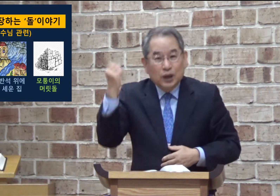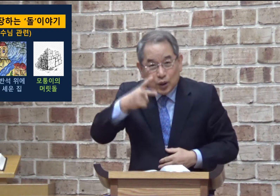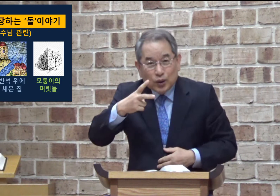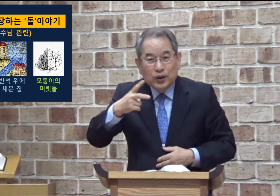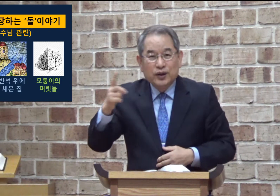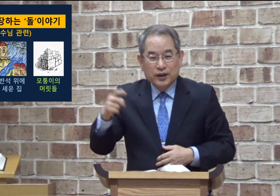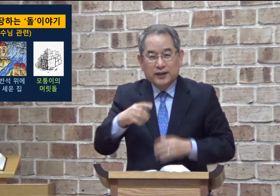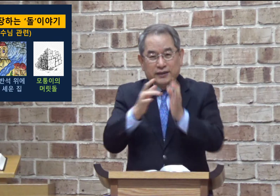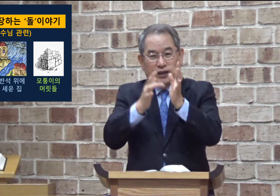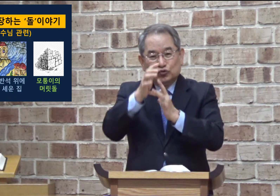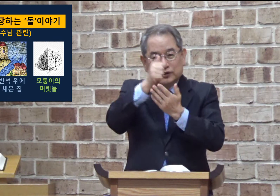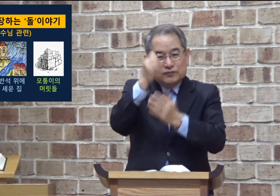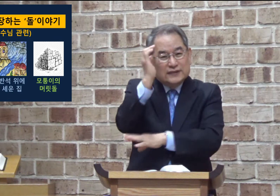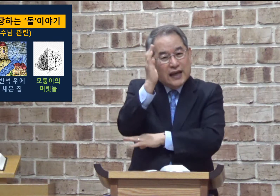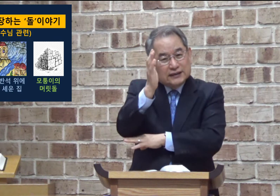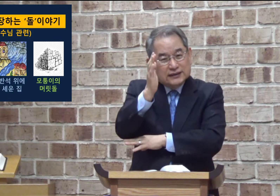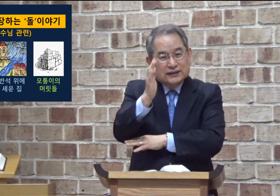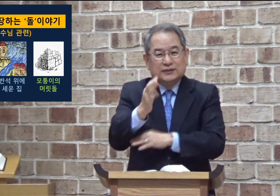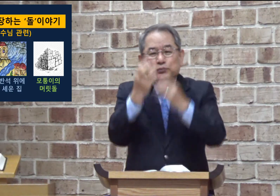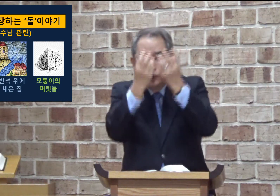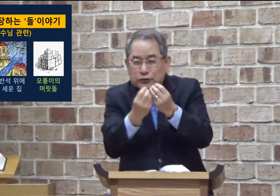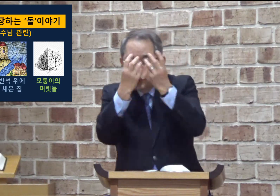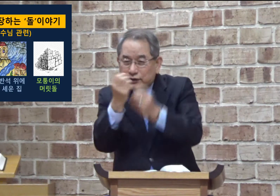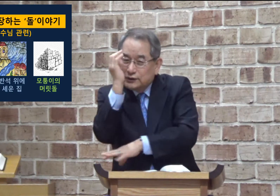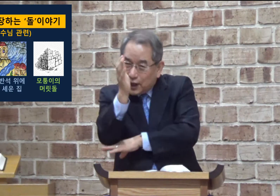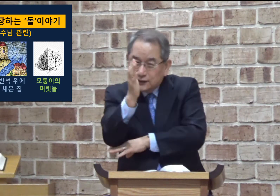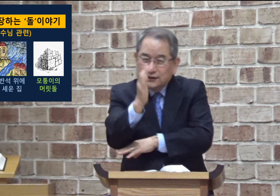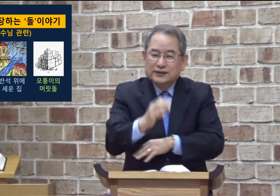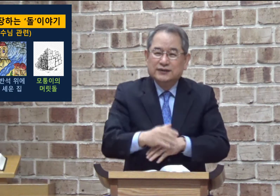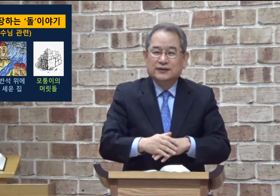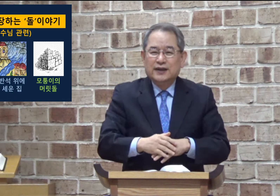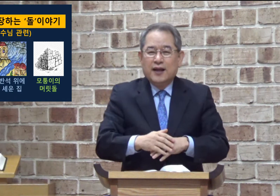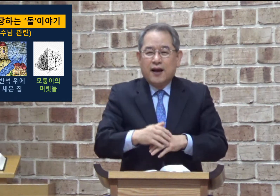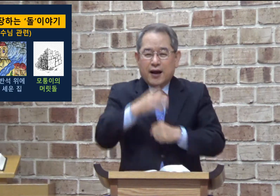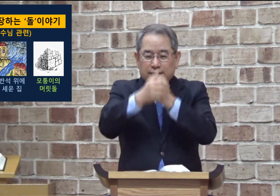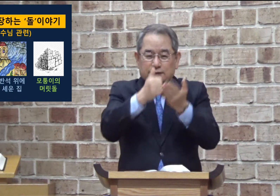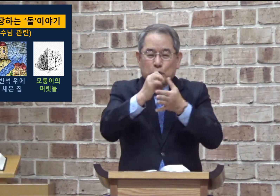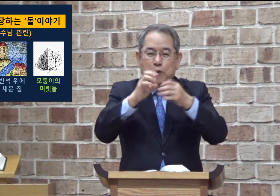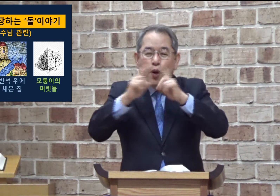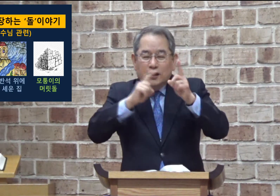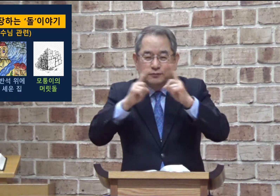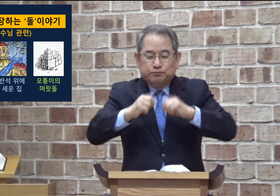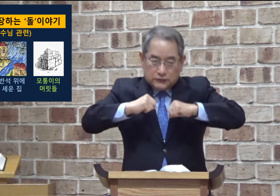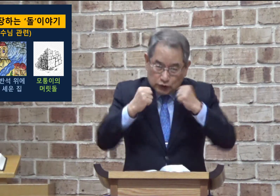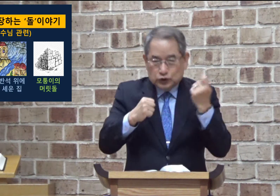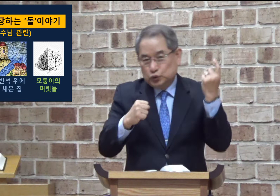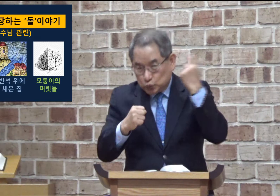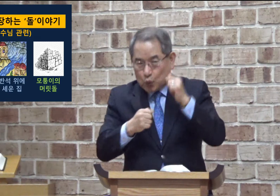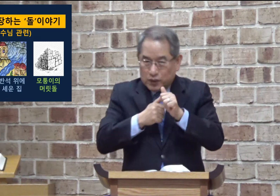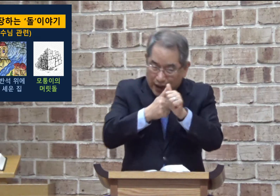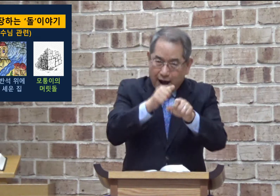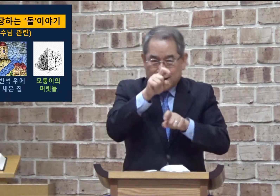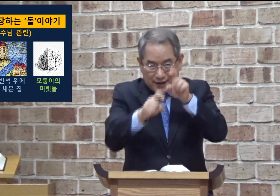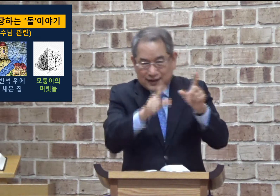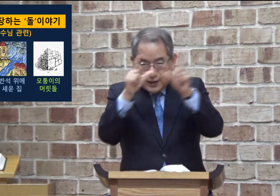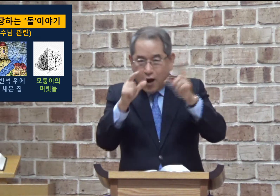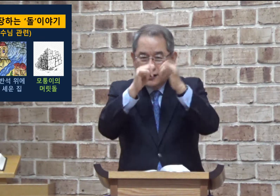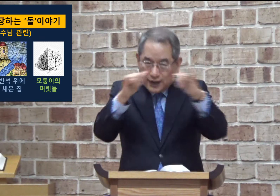또 하나님의 말씀을 순종해서 사는 사람들은 반석 위에 집을 세운 것과 같고, 하나님